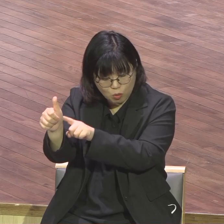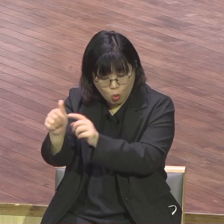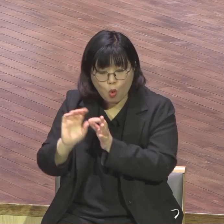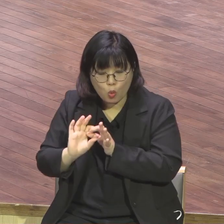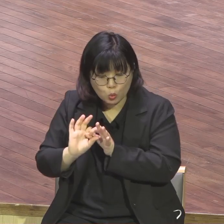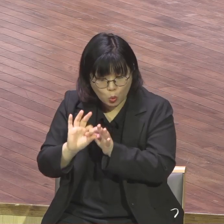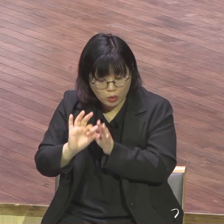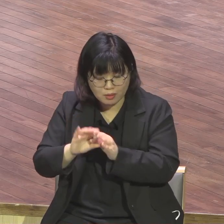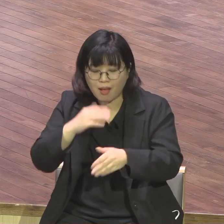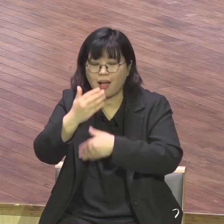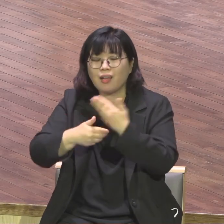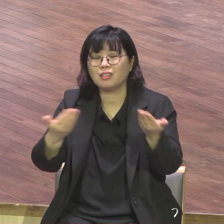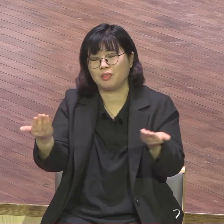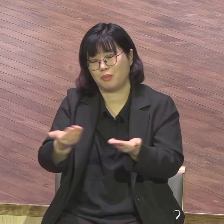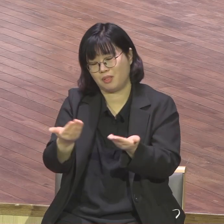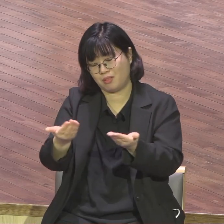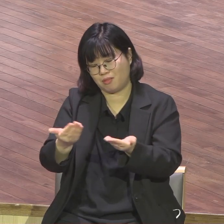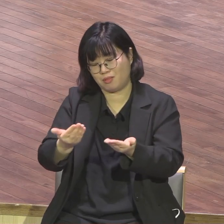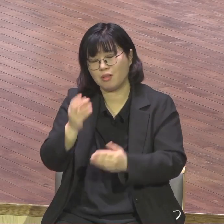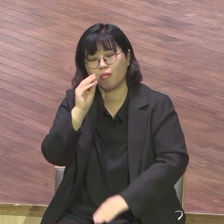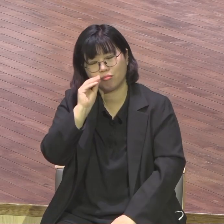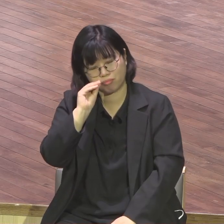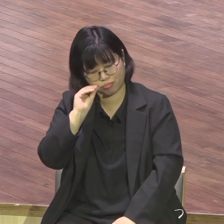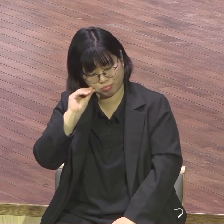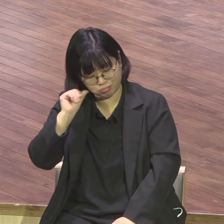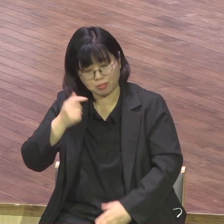하나님이 진행되는 것입니다.